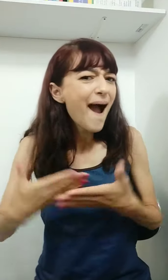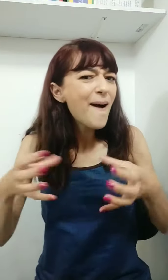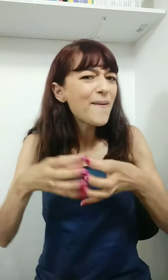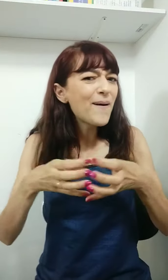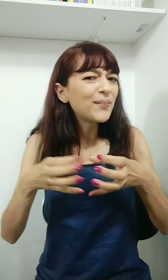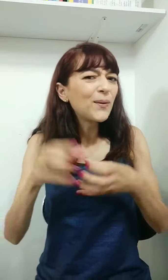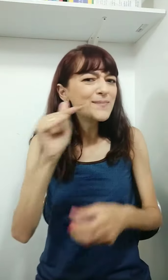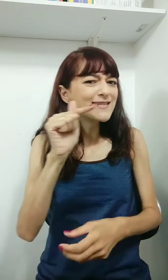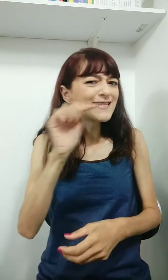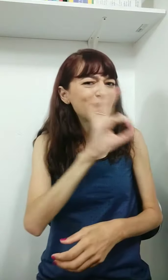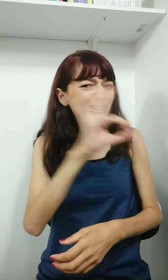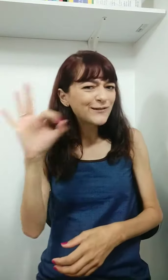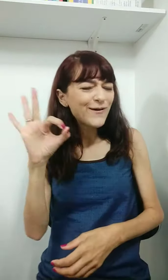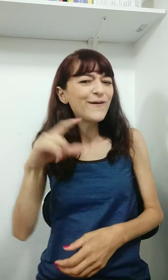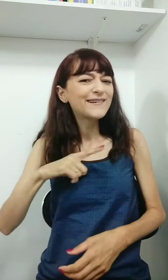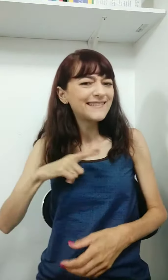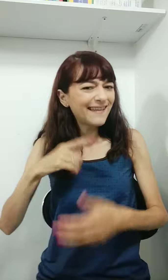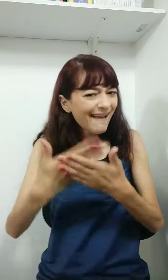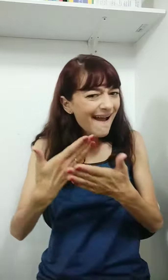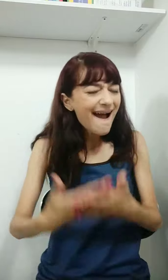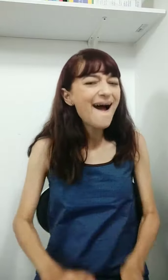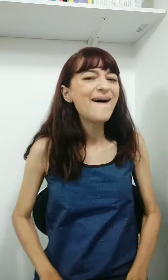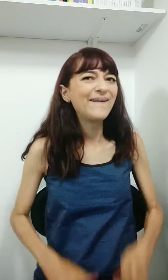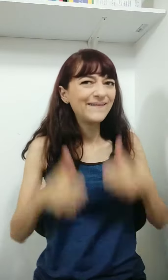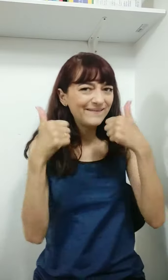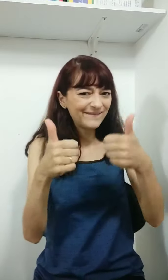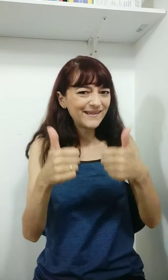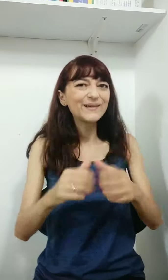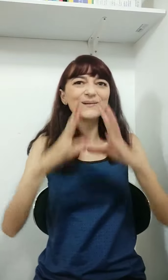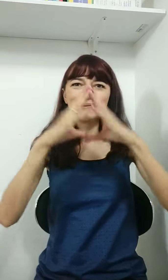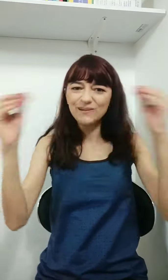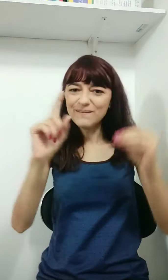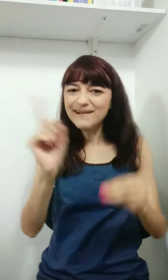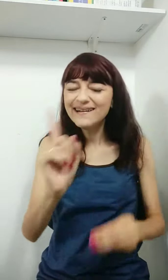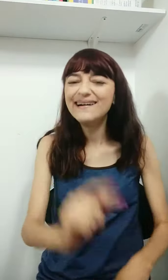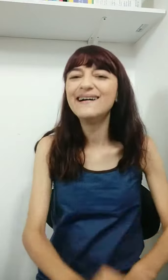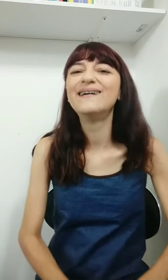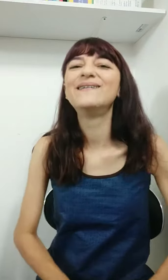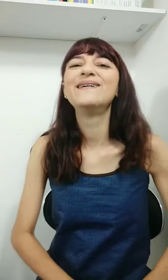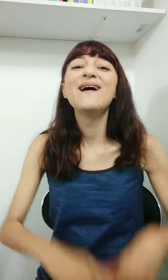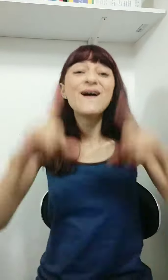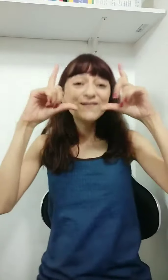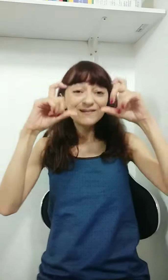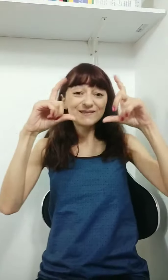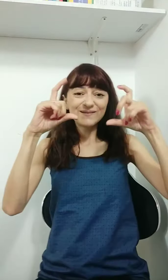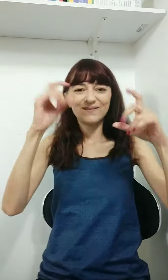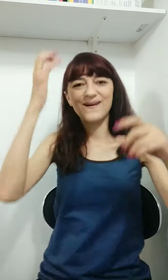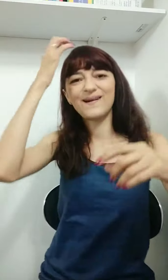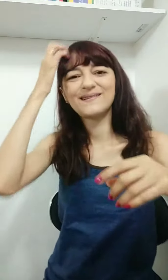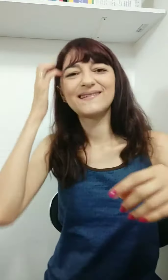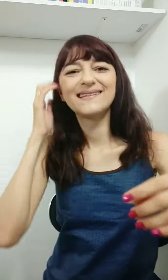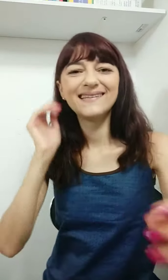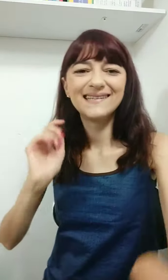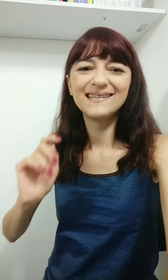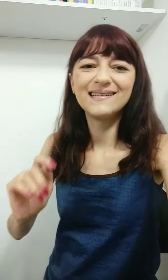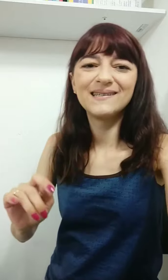gente tem o nosso encontro ao vivo às 7 horas, tá bom? Tem algumas alunas que estão presentes aqui, né? Nessa live também, tá?